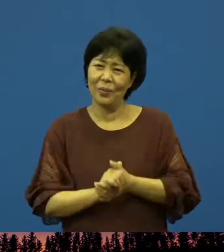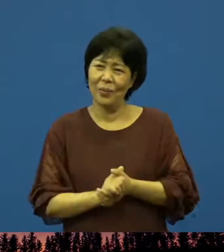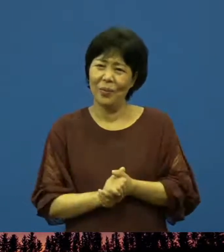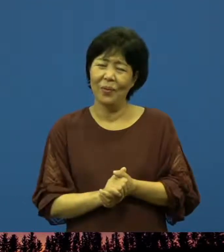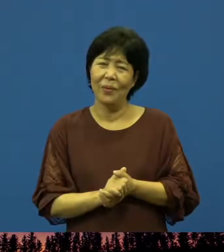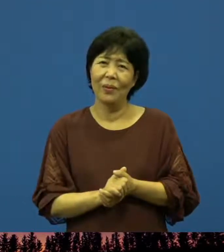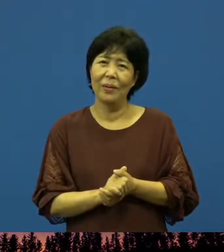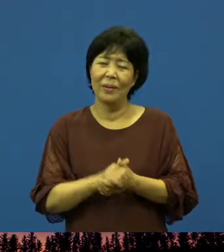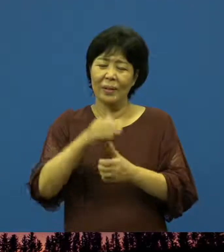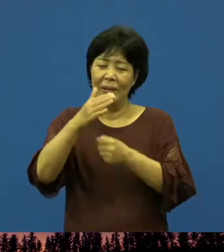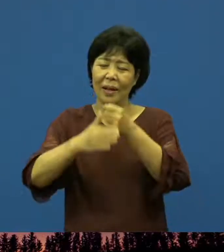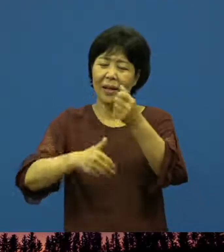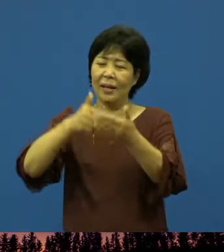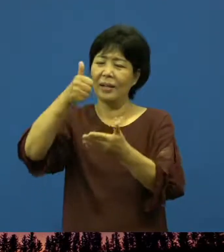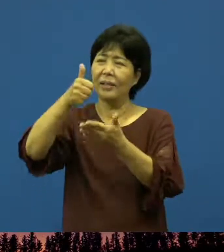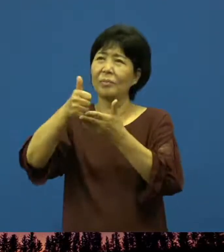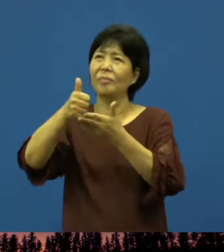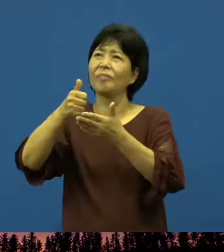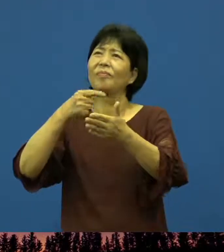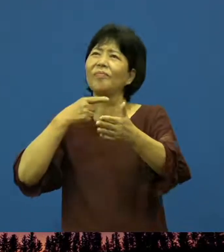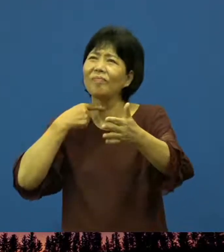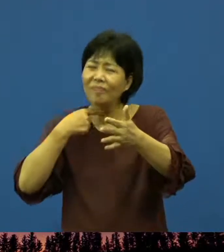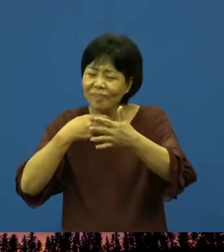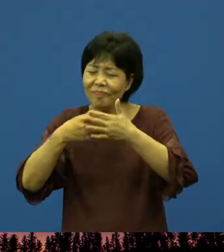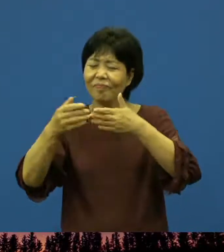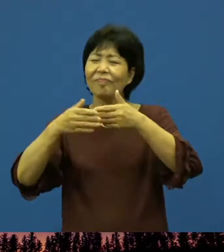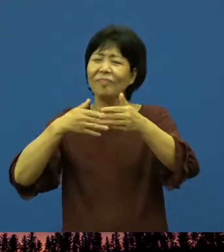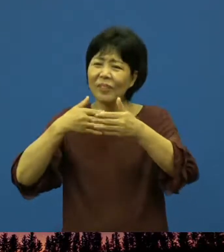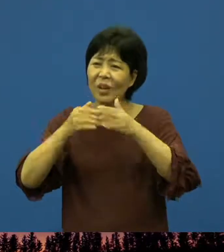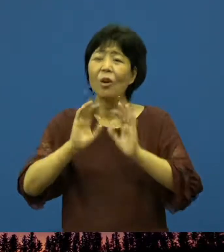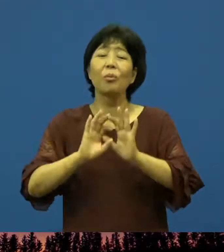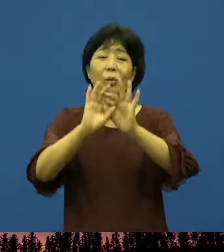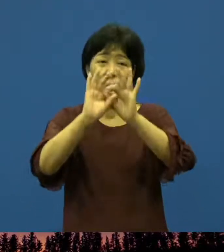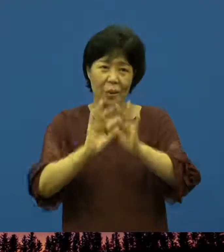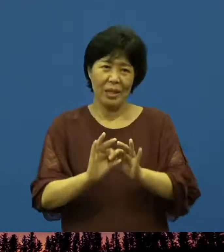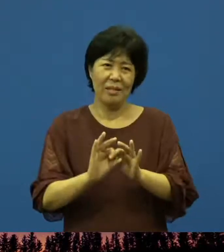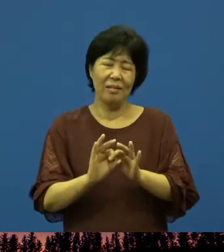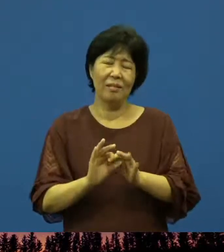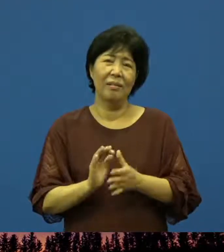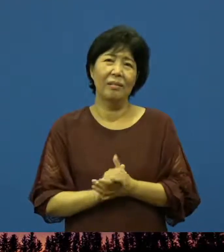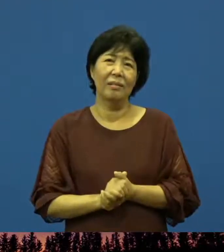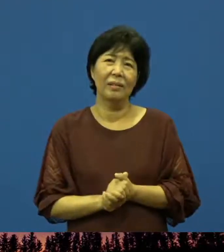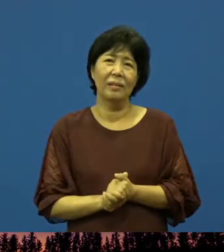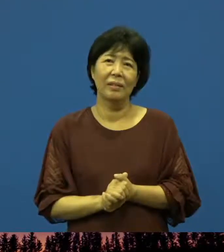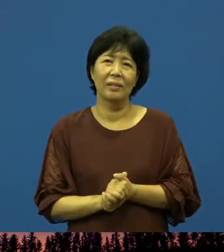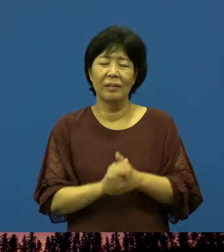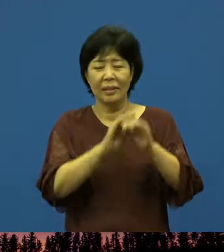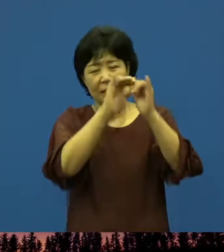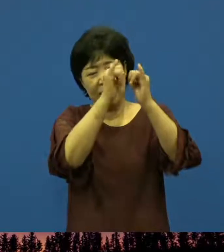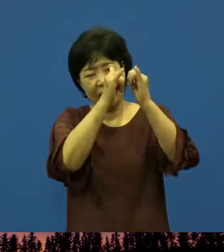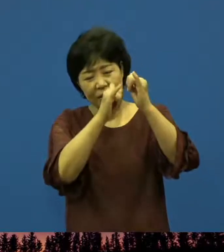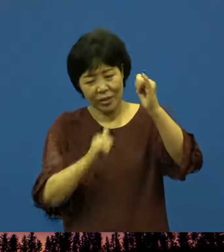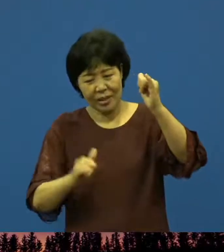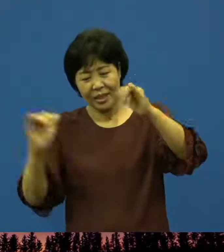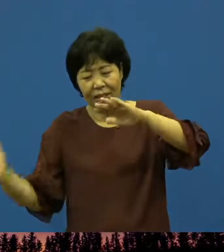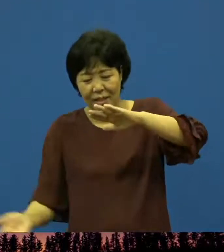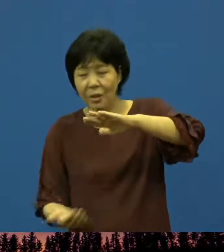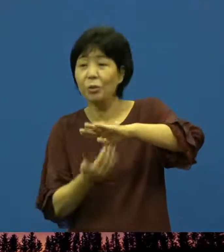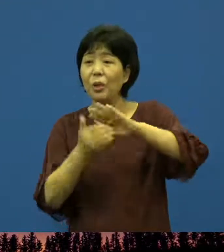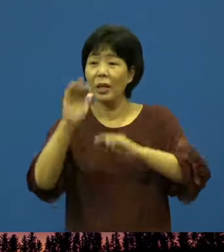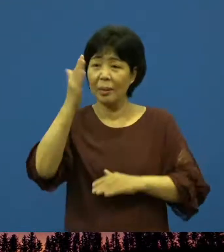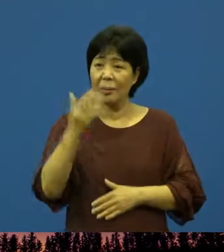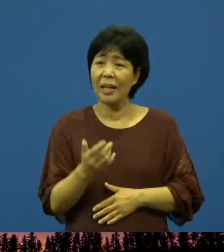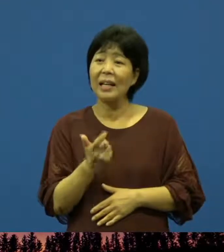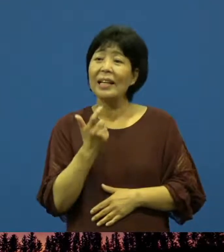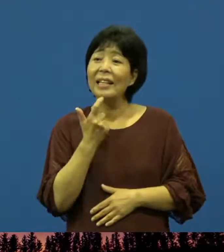만들어냈고, 이삭은 이삭으로 하나님을 만난 그만의 또 역사가 만들어집니다. 야곱이